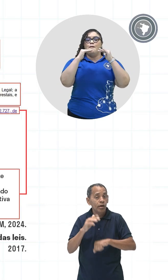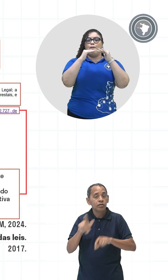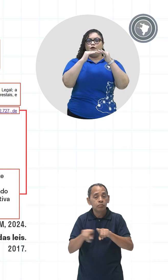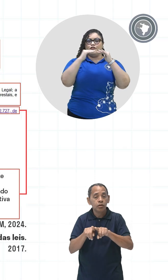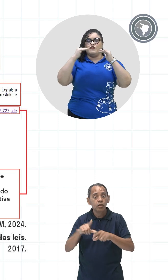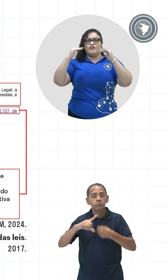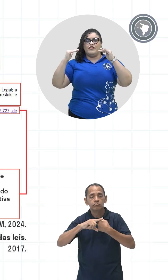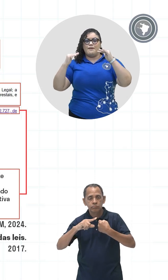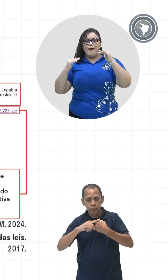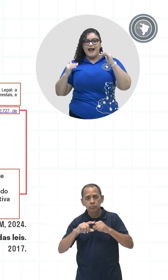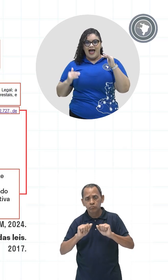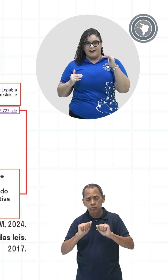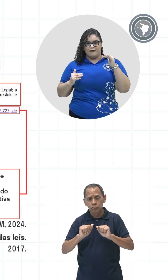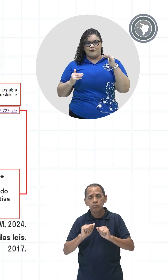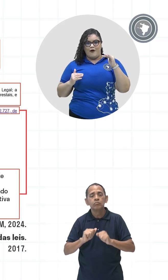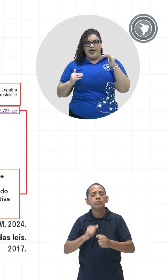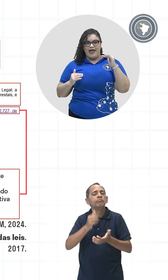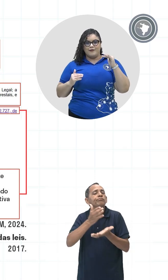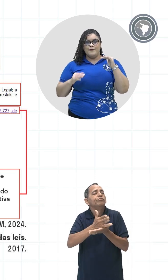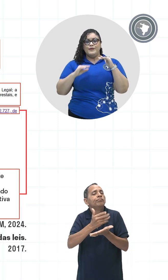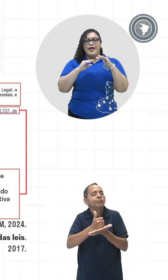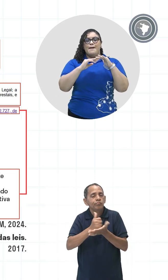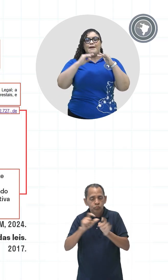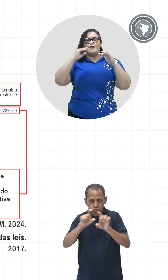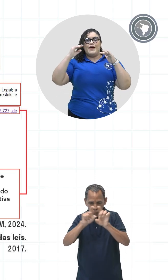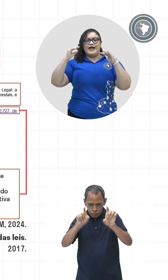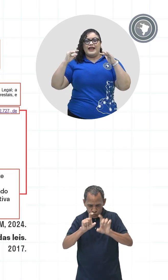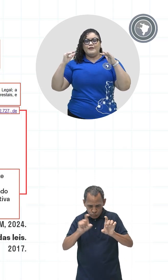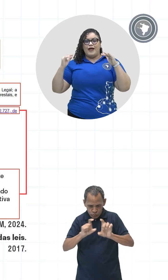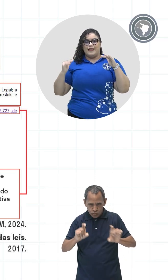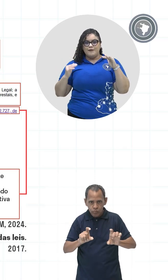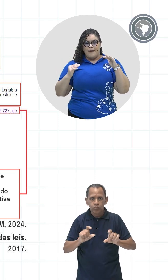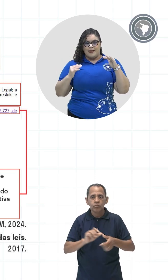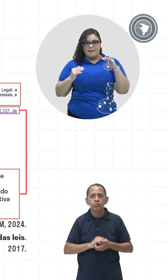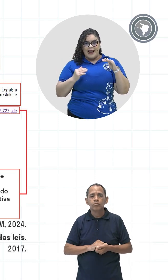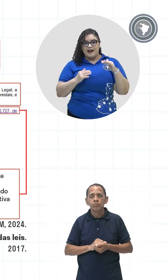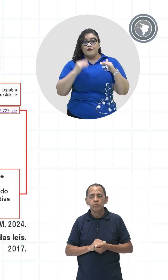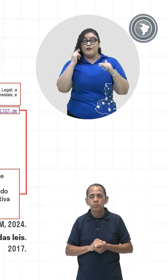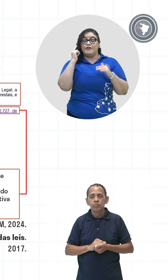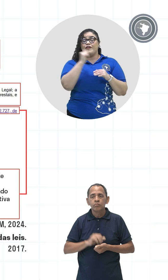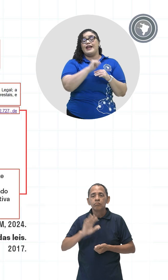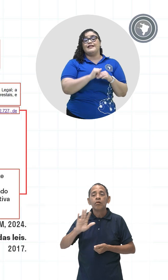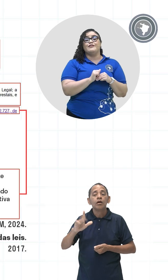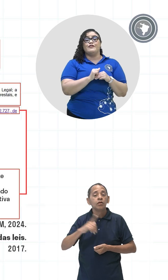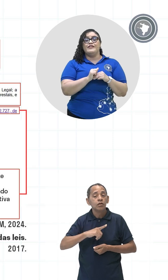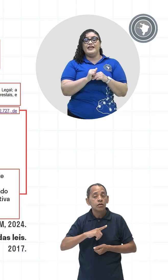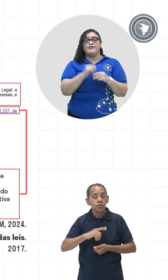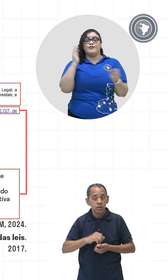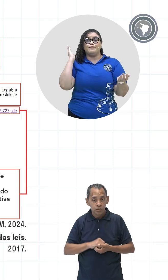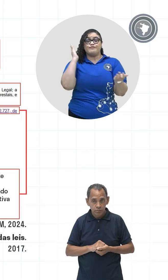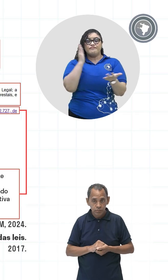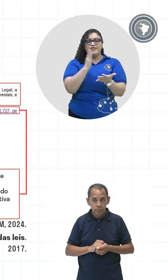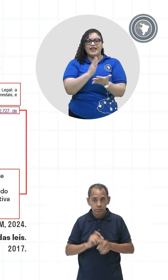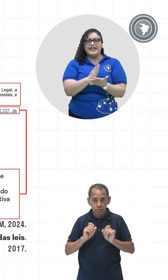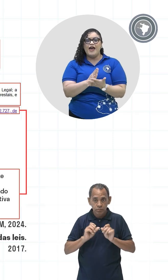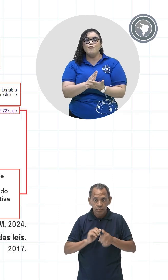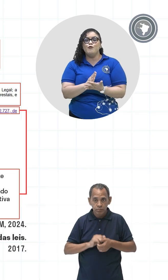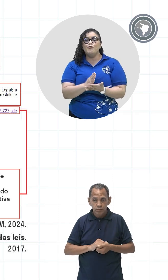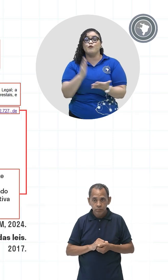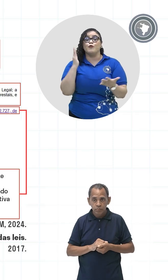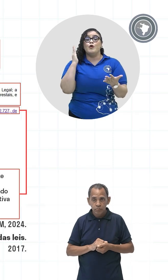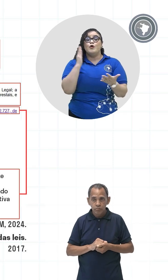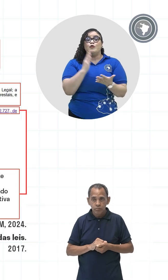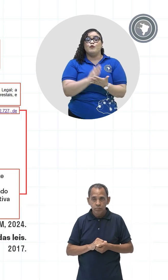artigo pode se dividir em parágrafos, correto? Mas, além do parágrafo, eu tenho que ficar atento no seguinte, que